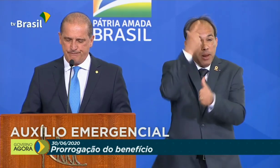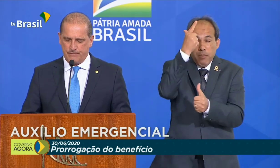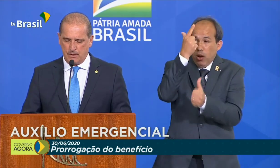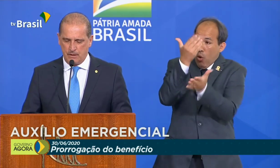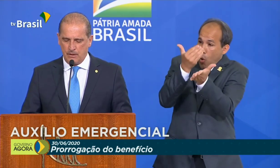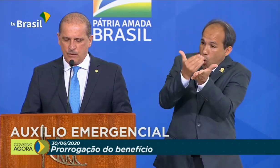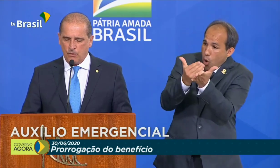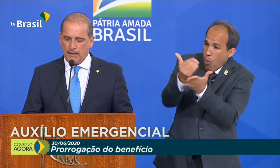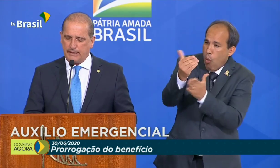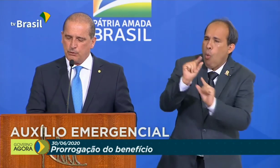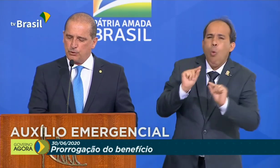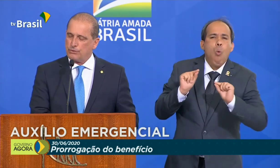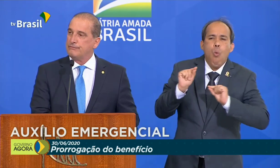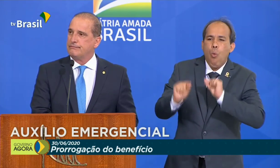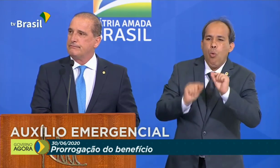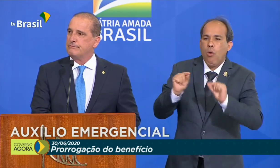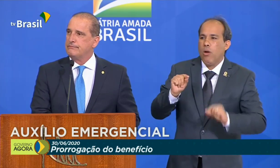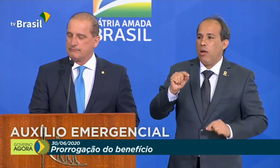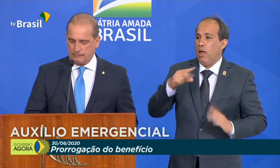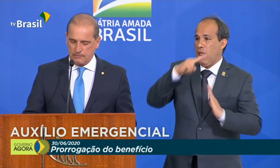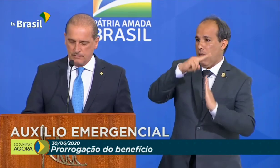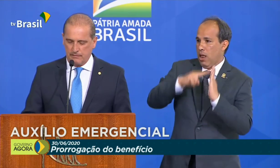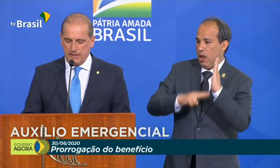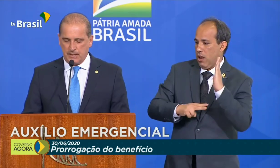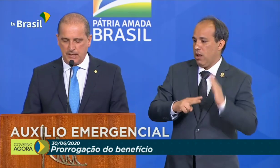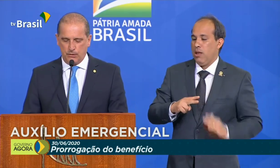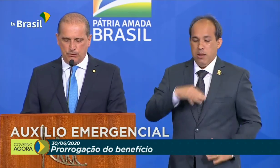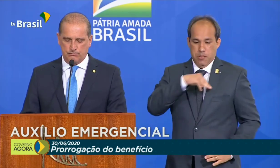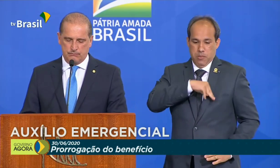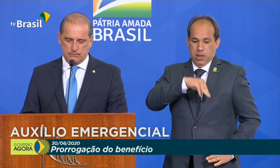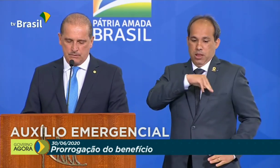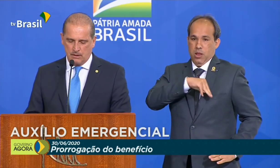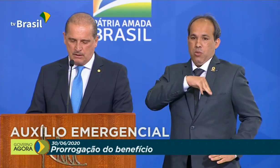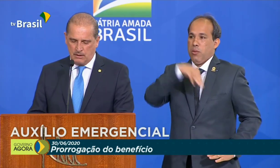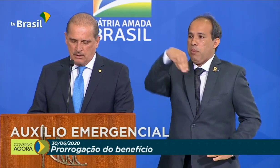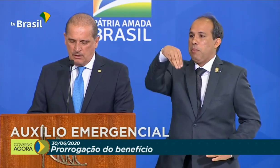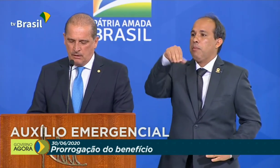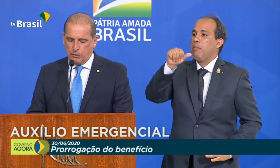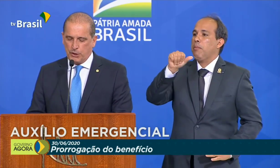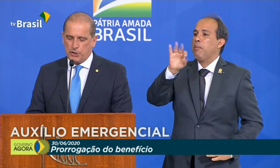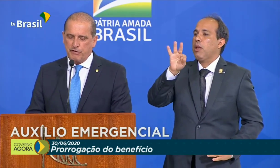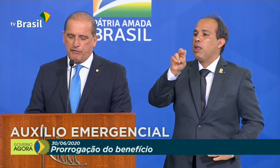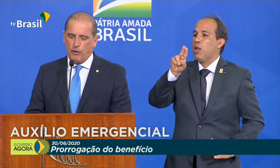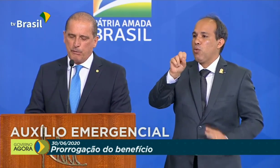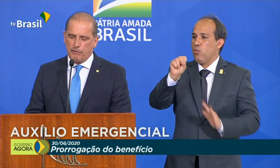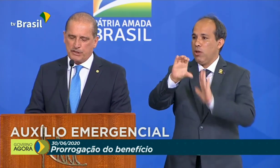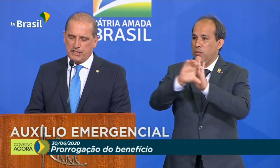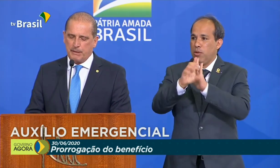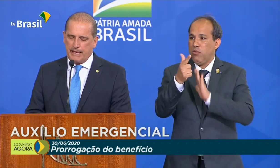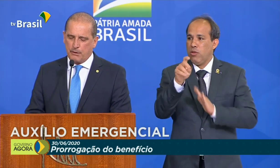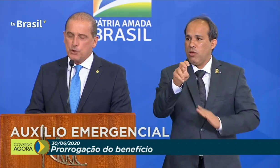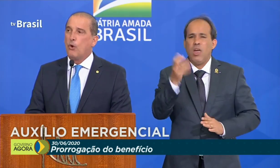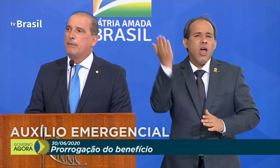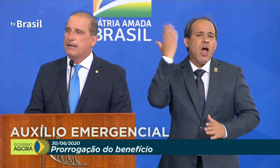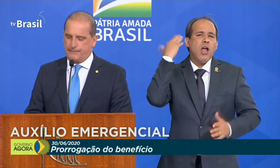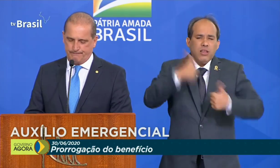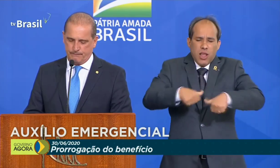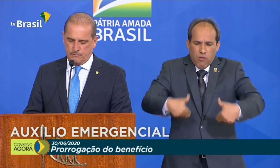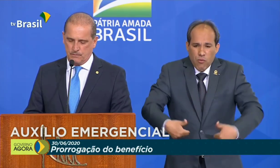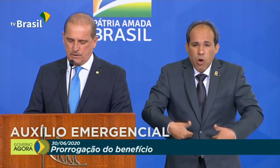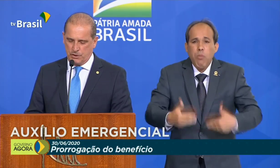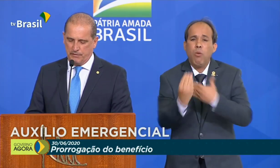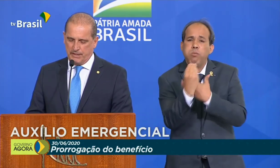presidente, com Mateus 25. Pois eu tive fome e vocês me deram de